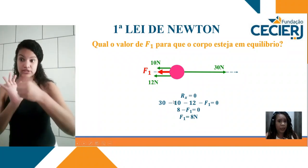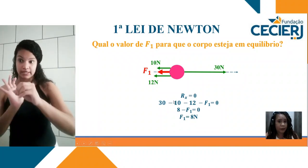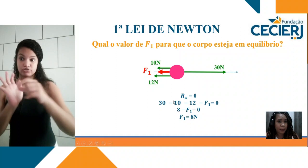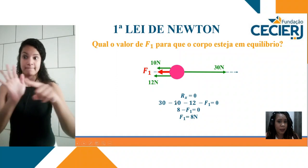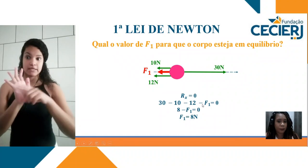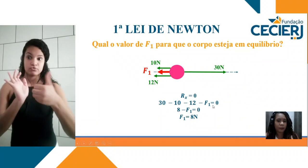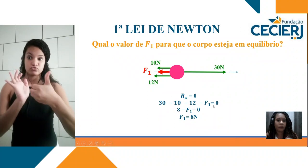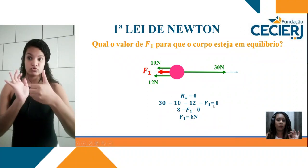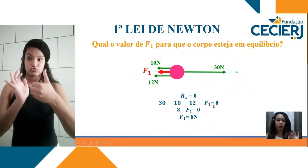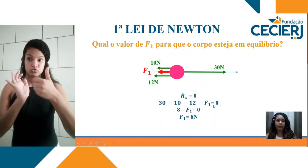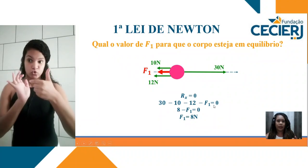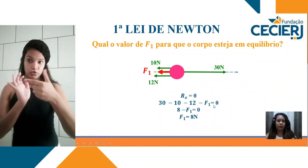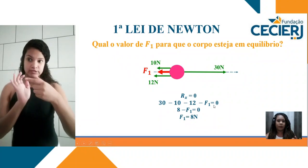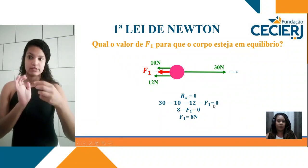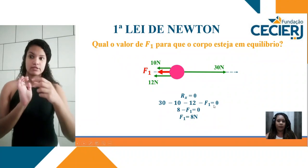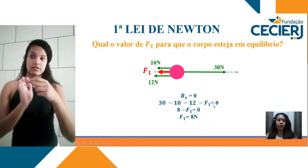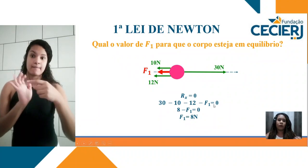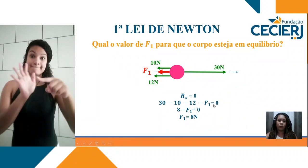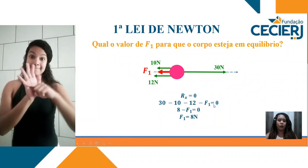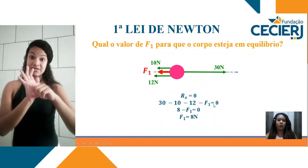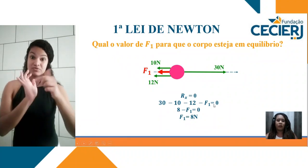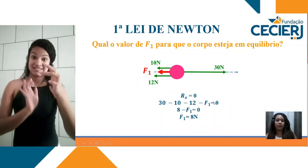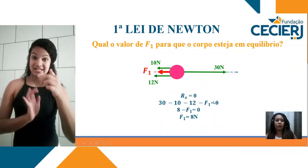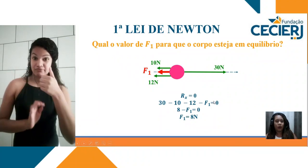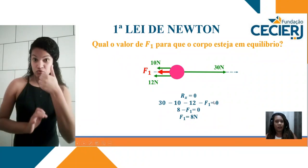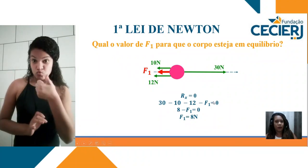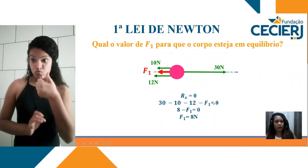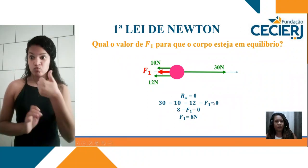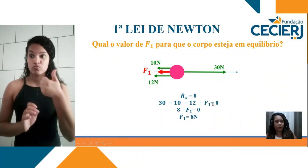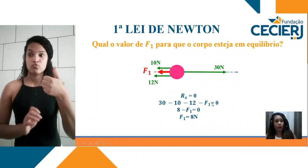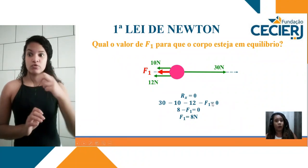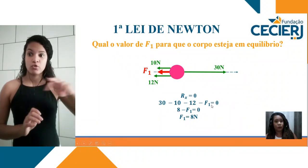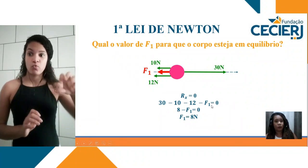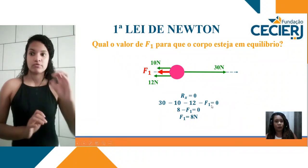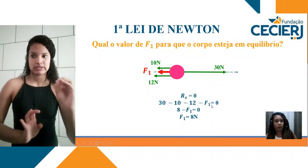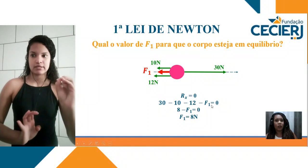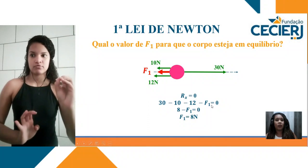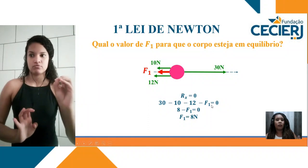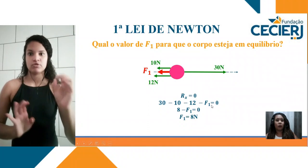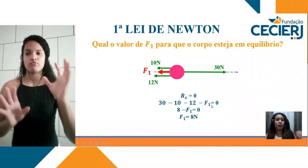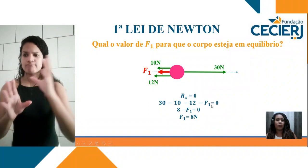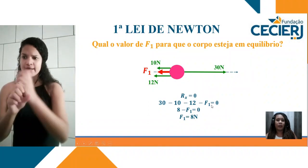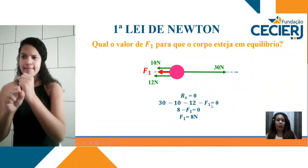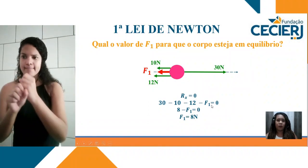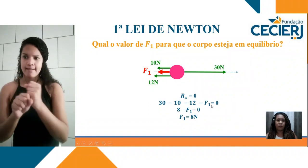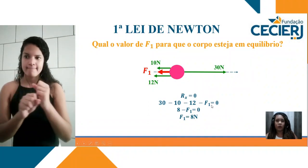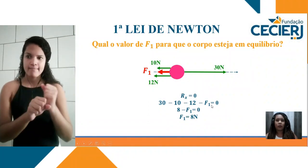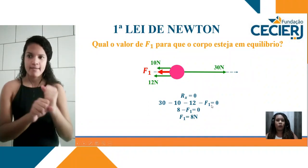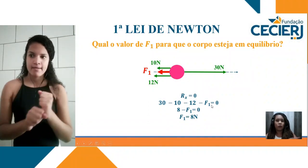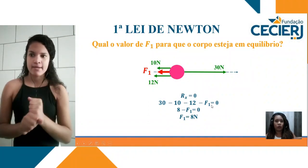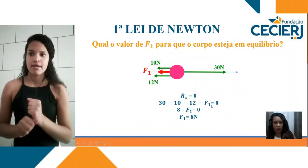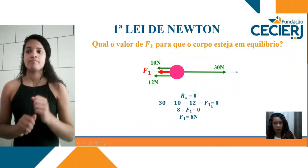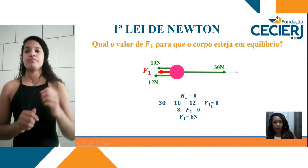quem eu quero saber, igual a 0. Então, 8 menos F1 igual a 0, F1 igual a 8 newtons. Então, eu preciso aplicar uma